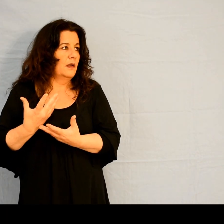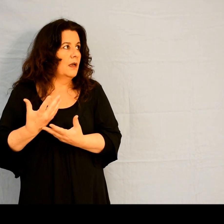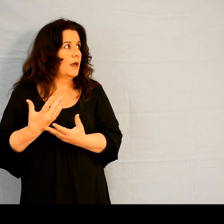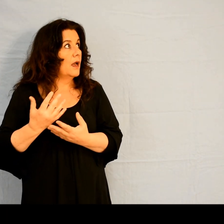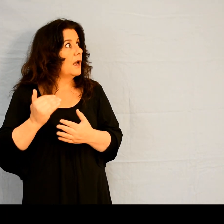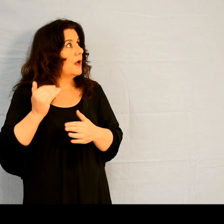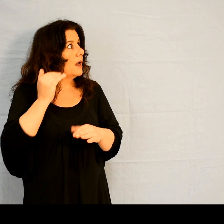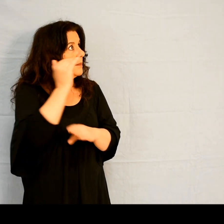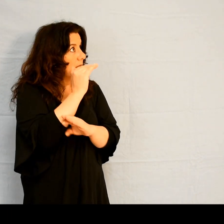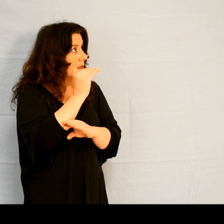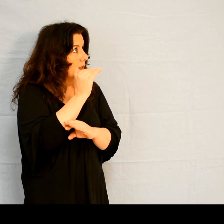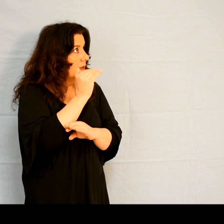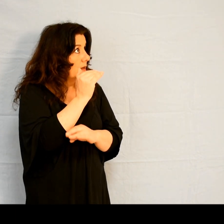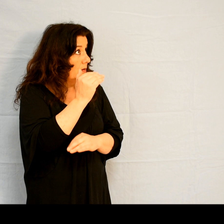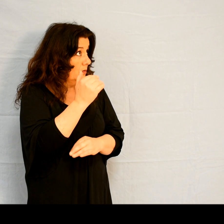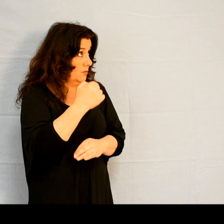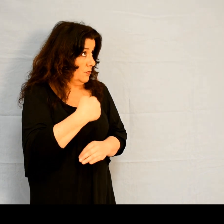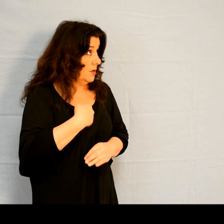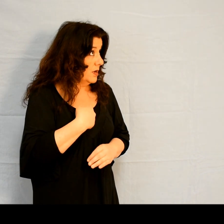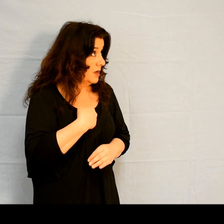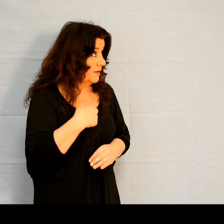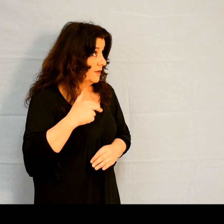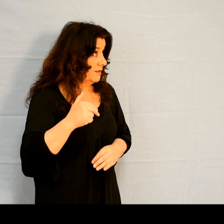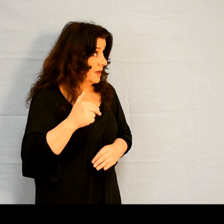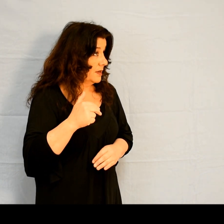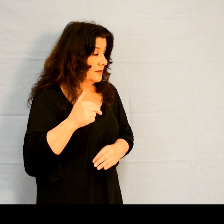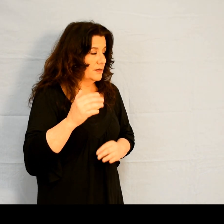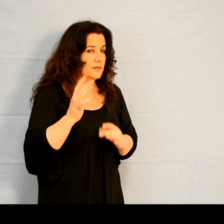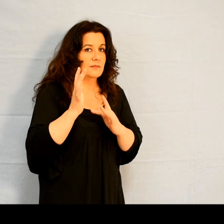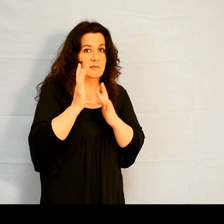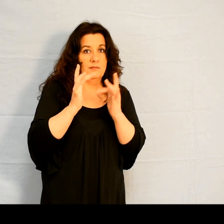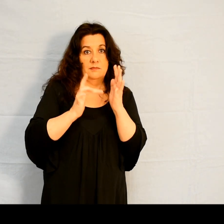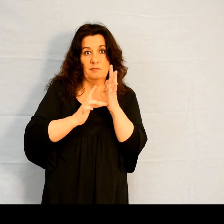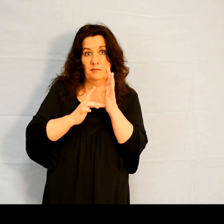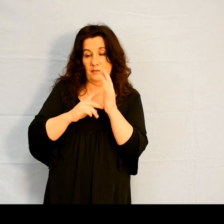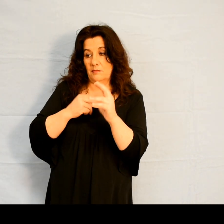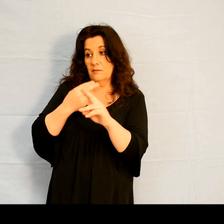moi ?» Jésus lui répond : « C'est toi-même qui l'as dit. »